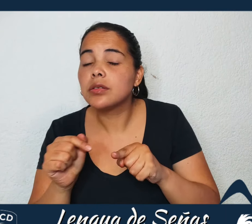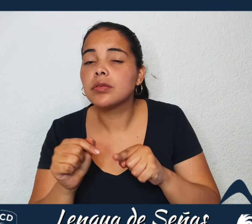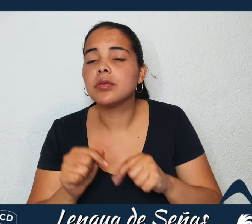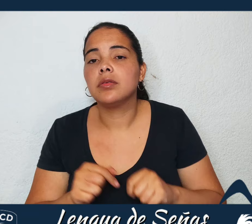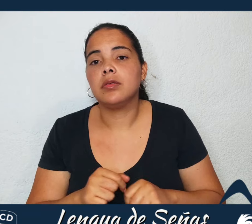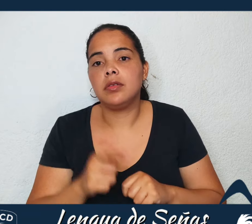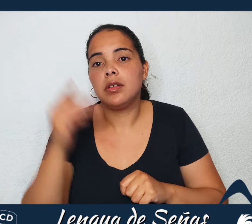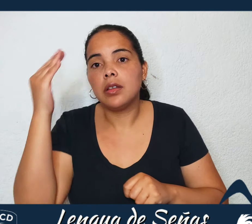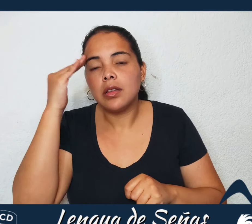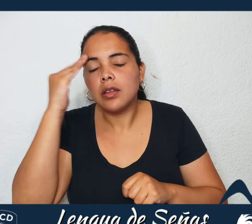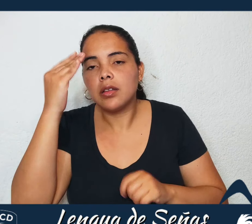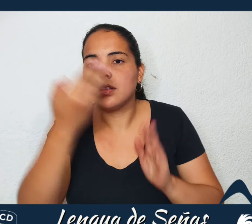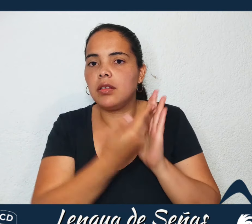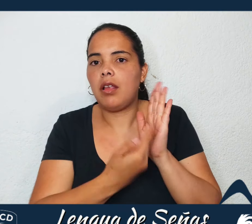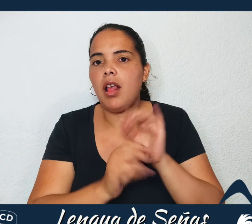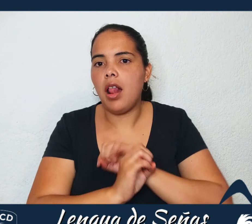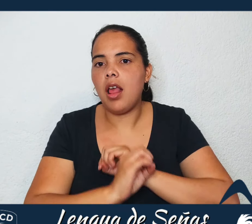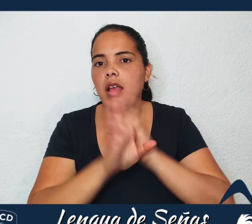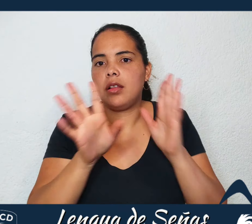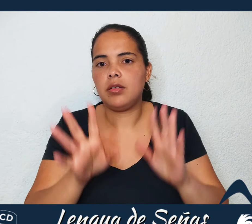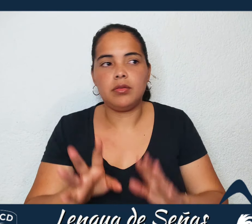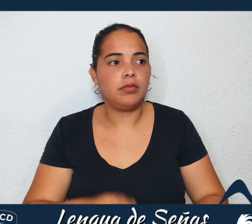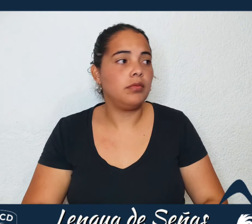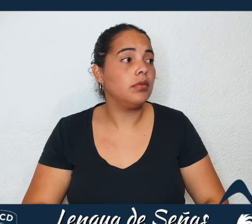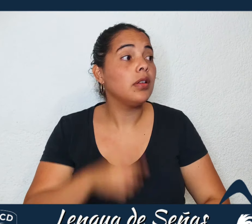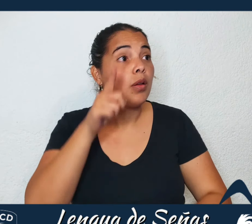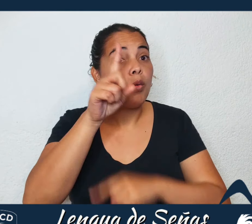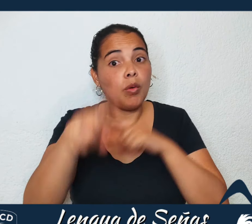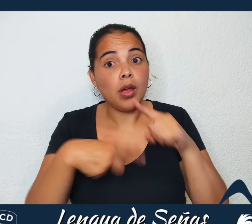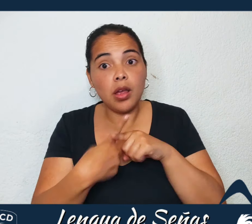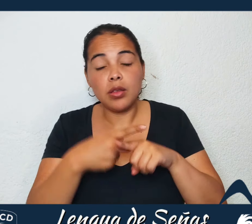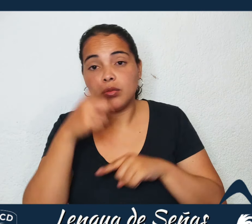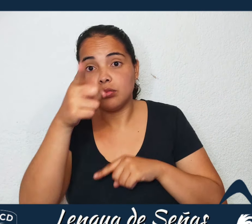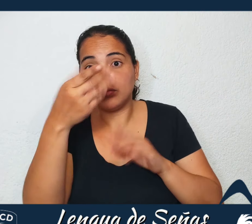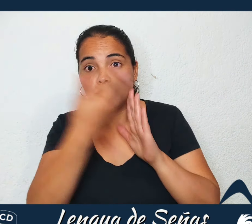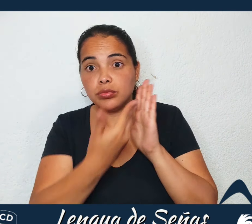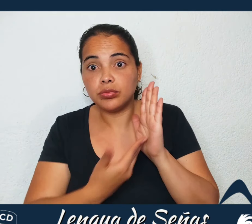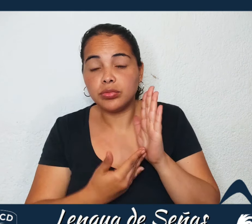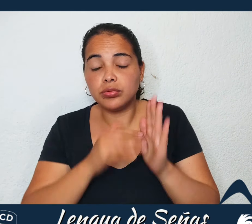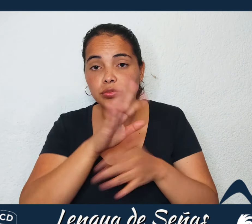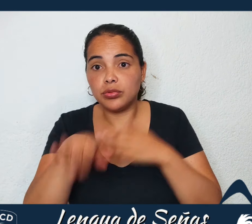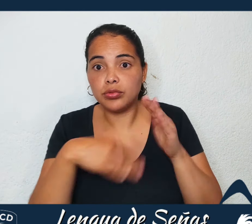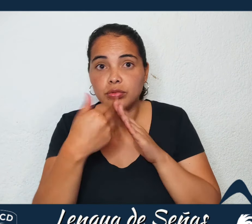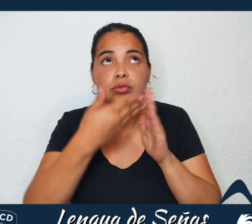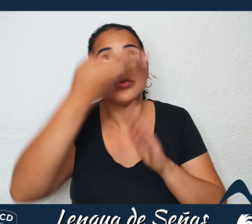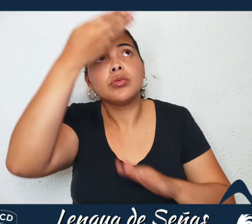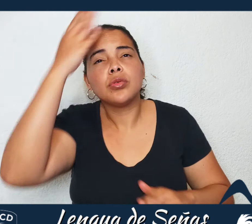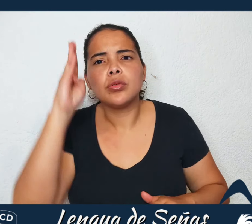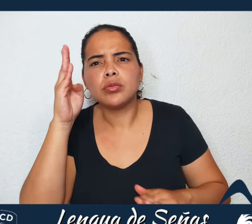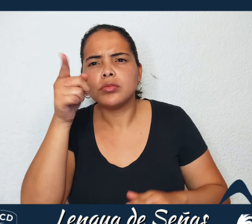les dice, estaba en las Escrituras. La certeza de la palabra de